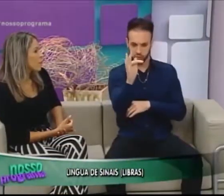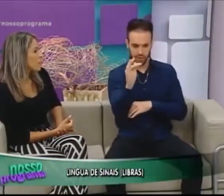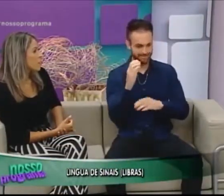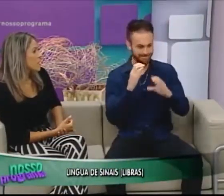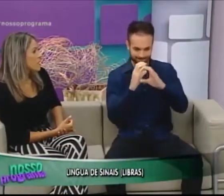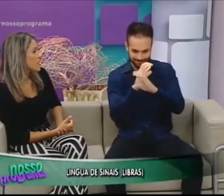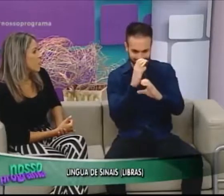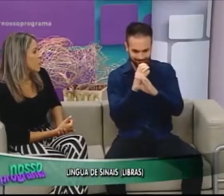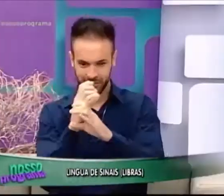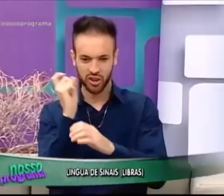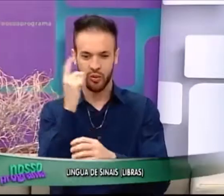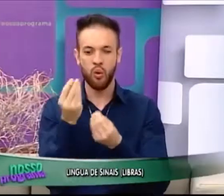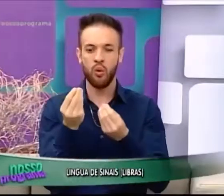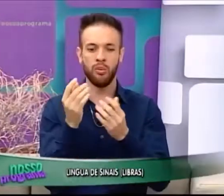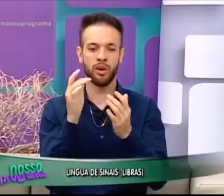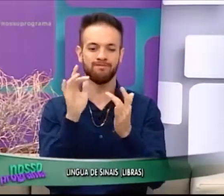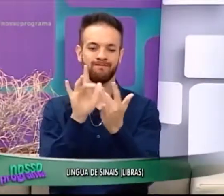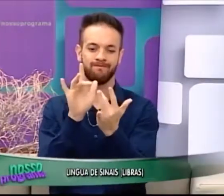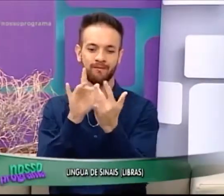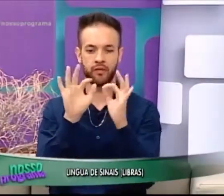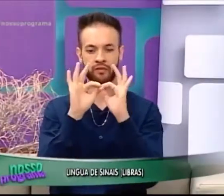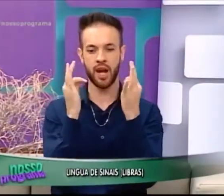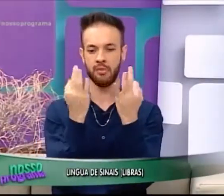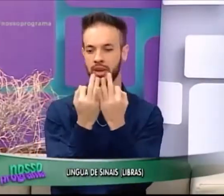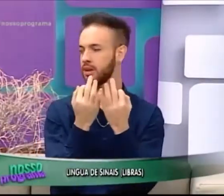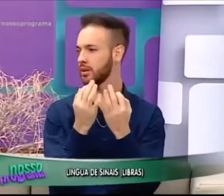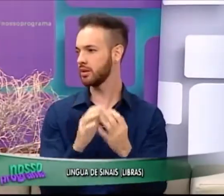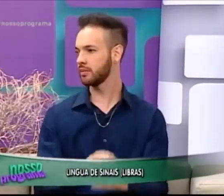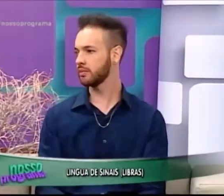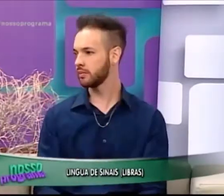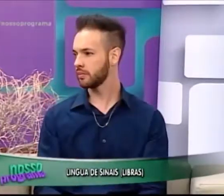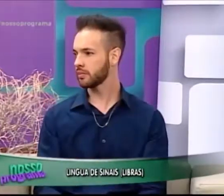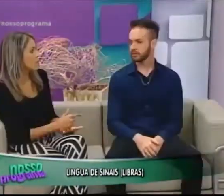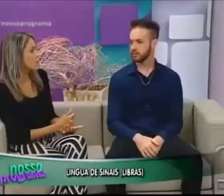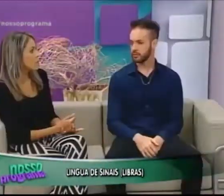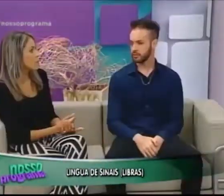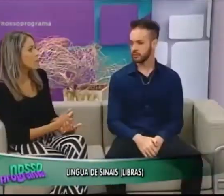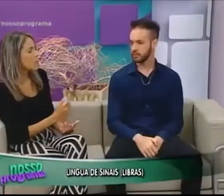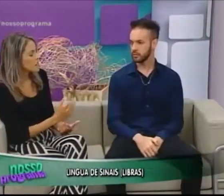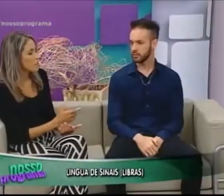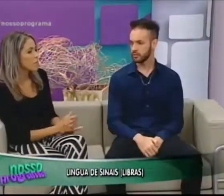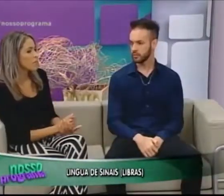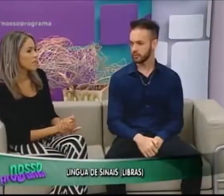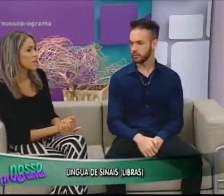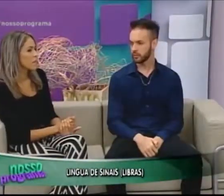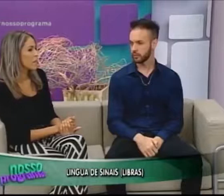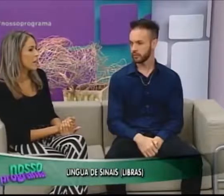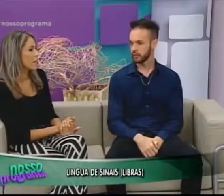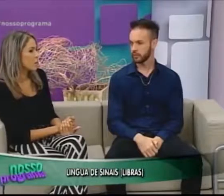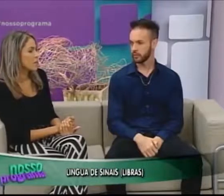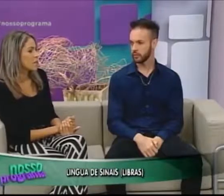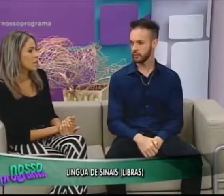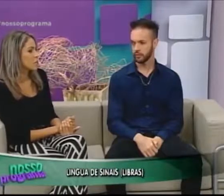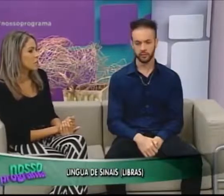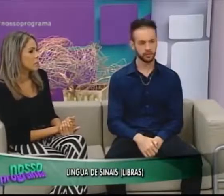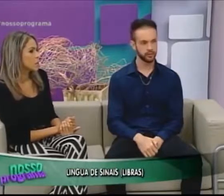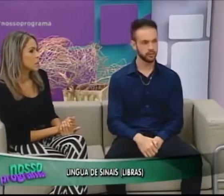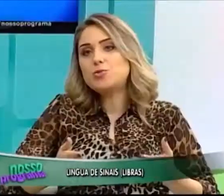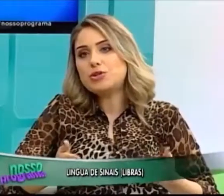na comunicação. E aí, quanto maior for e menor o contato for, mais problema vai ter na comunicação. Maria, aí a gente pode